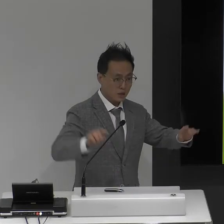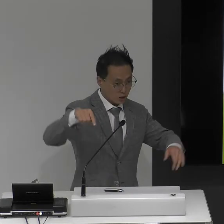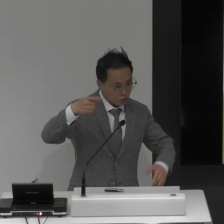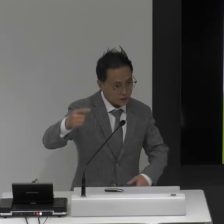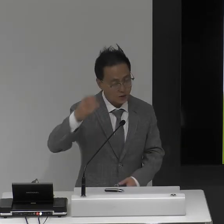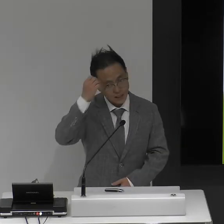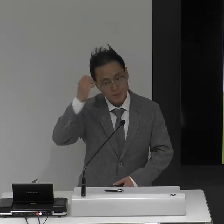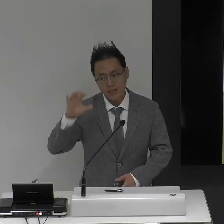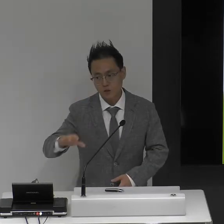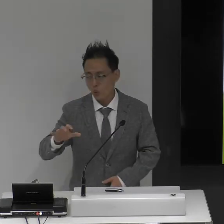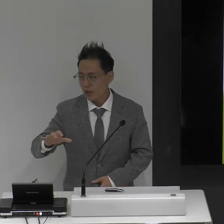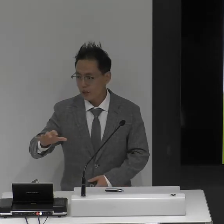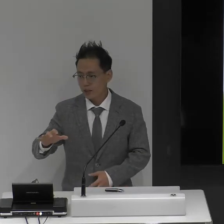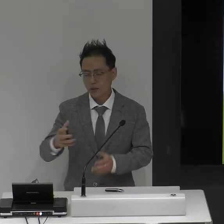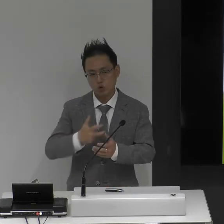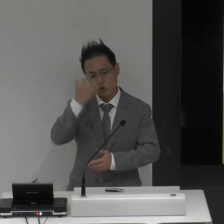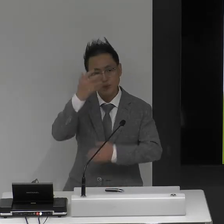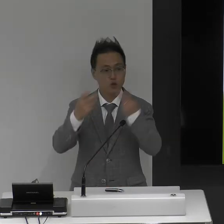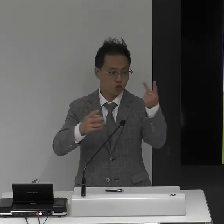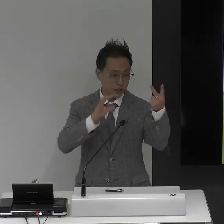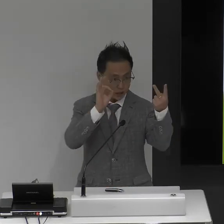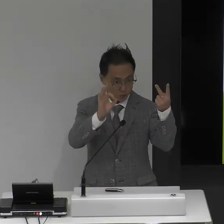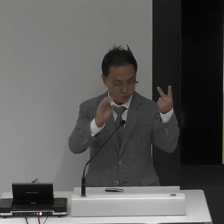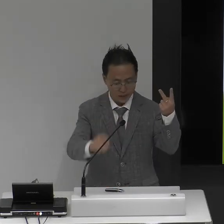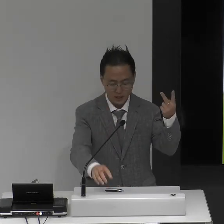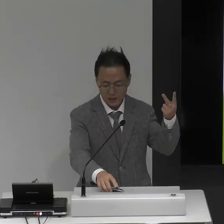그러고 나서 잠자는 동안 꿈에서 두 가지를 봅니다.